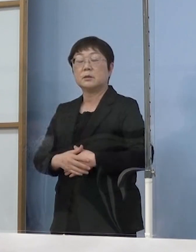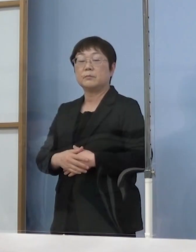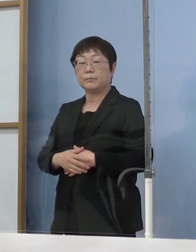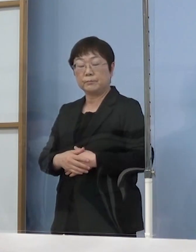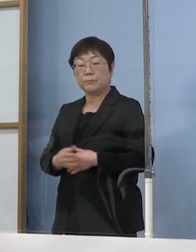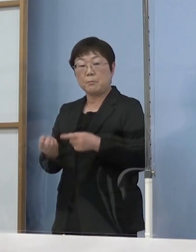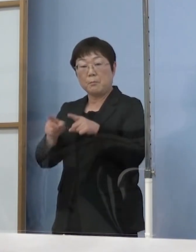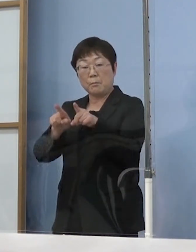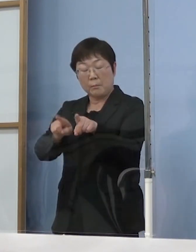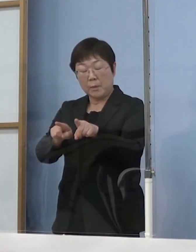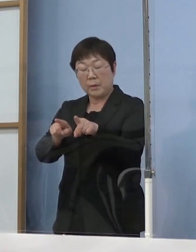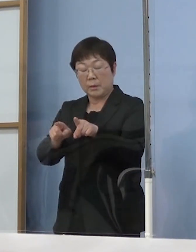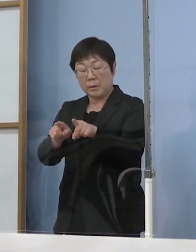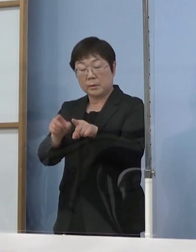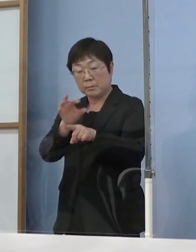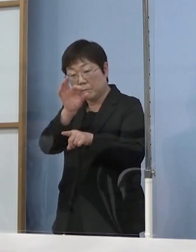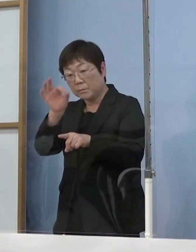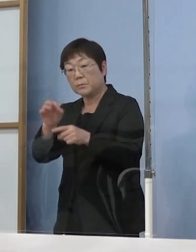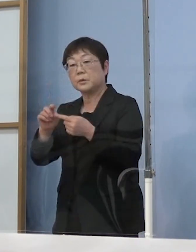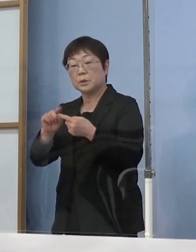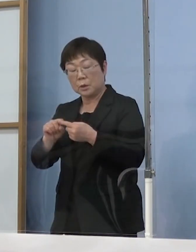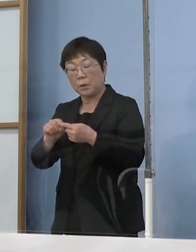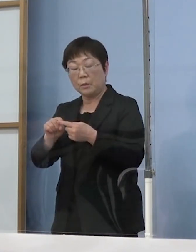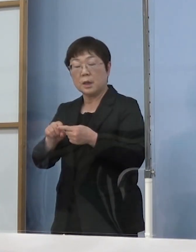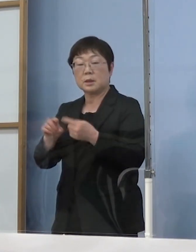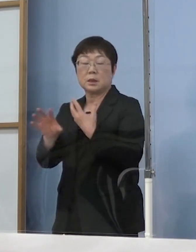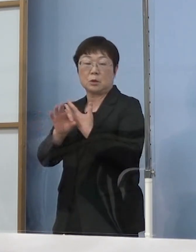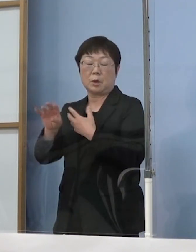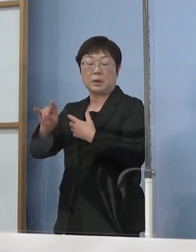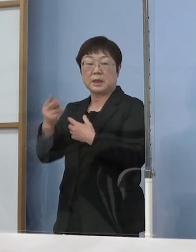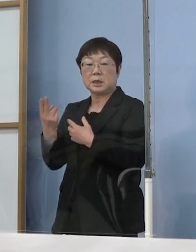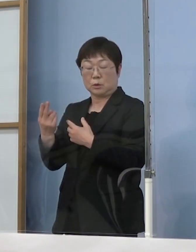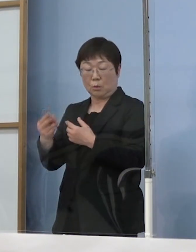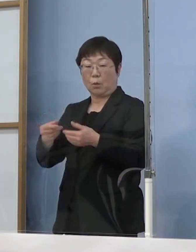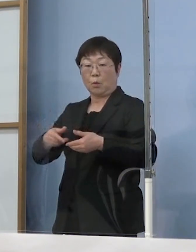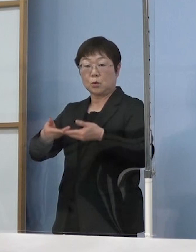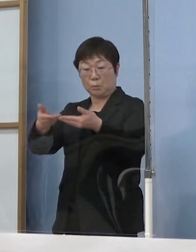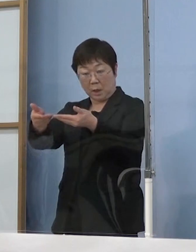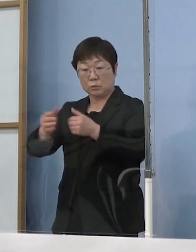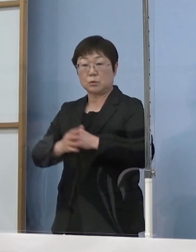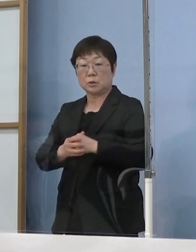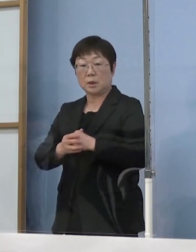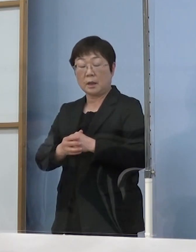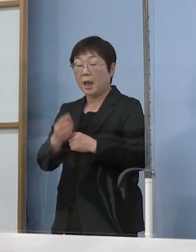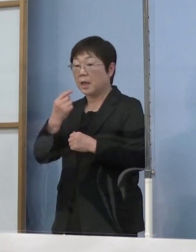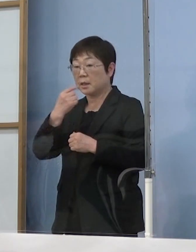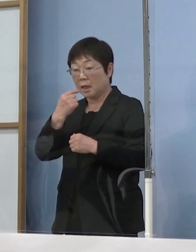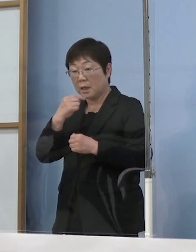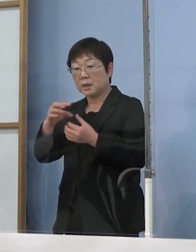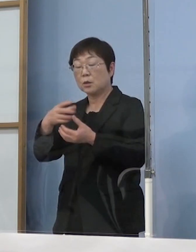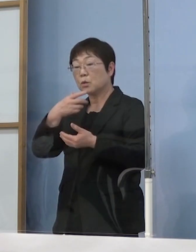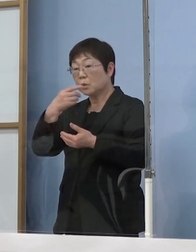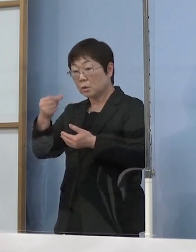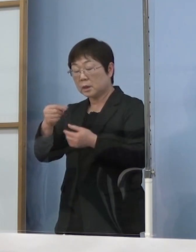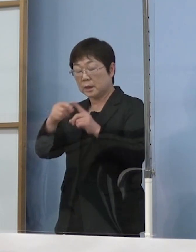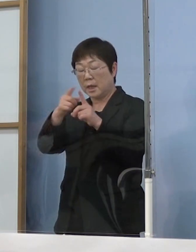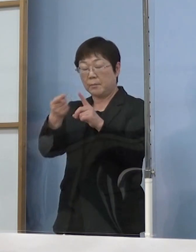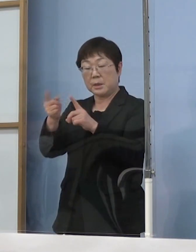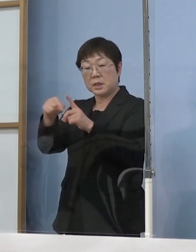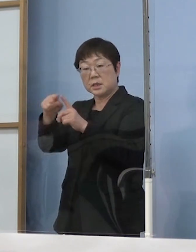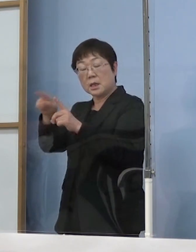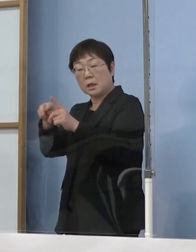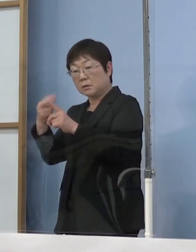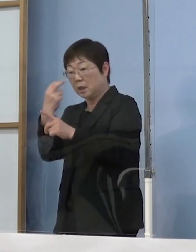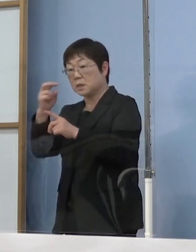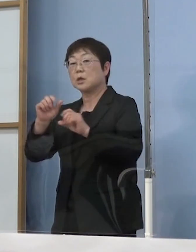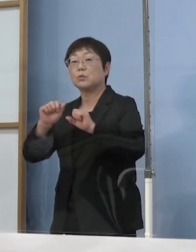のキットを配ったり、例えば今飲食店の場合には唾液で PCR 検査をやるということで、そ